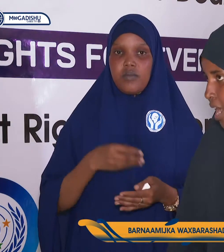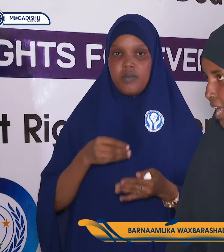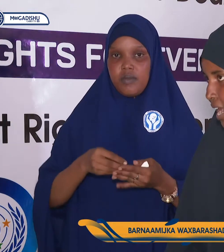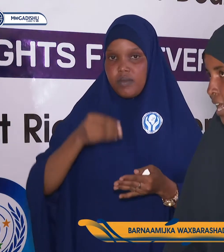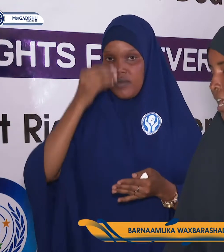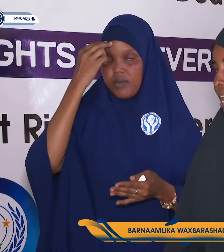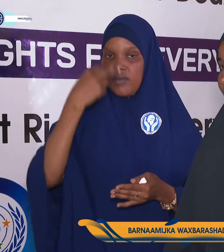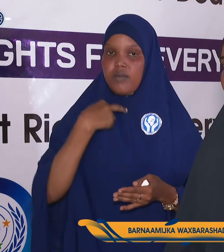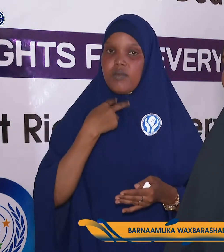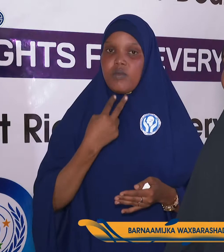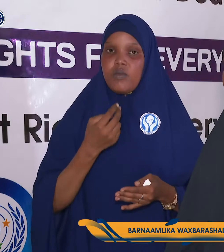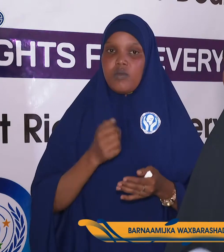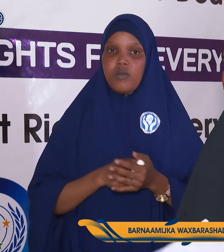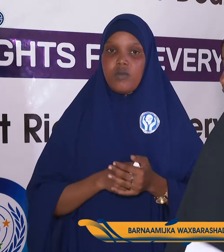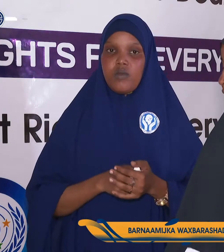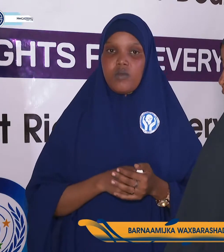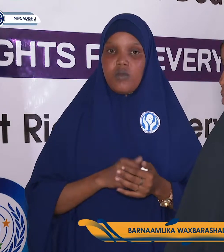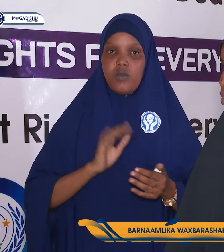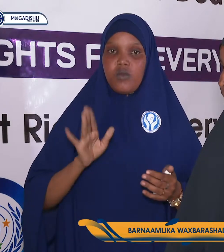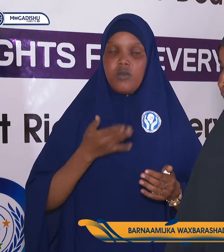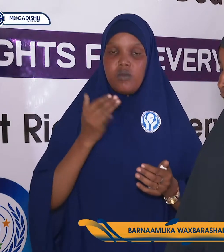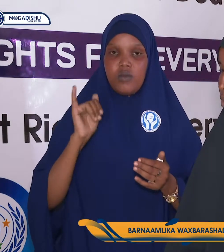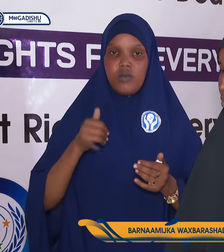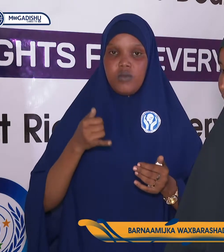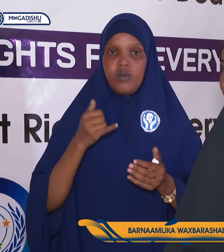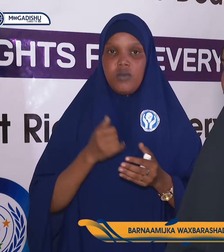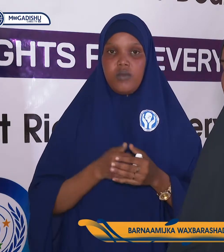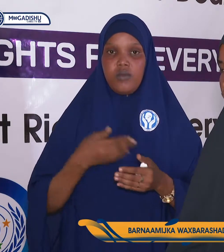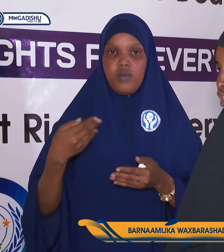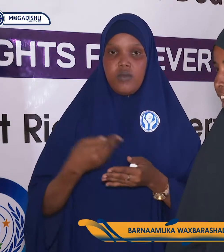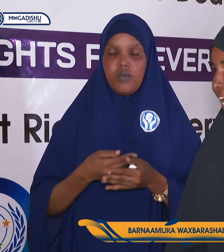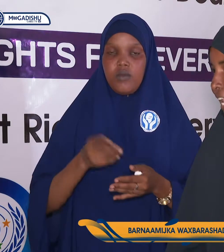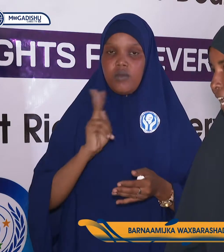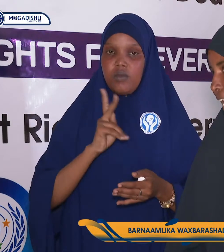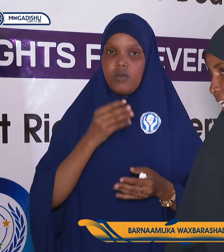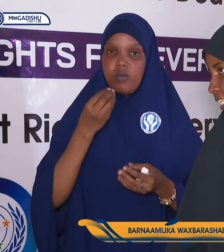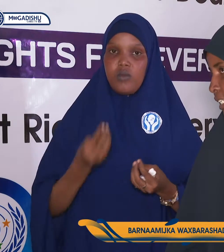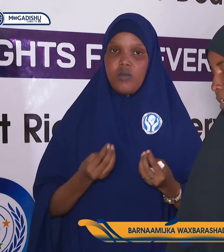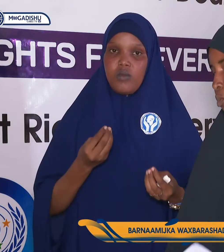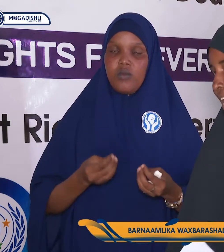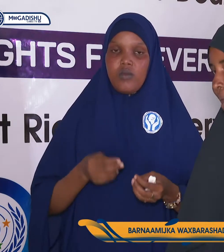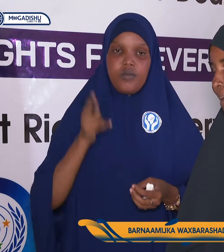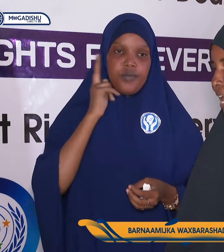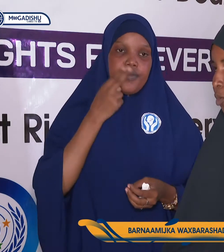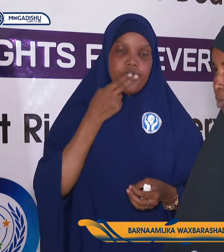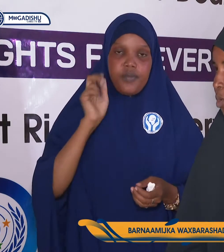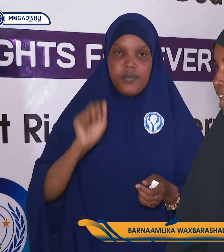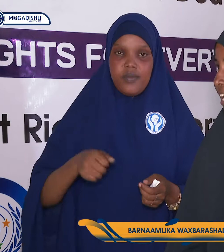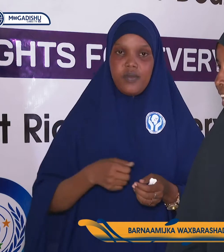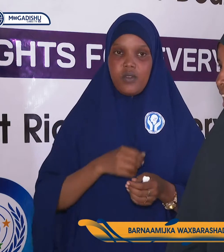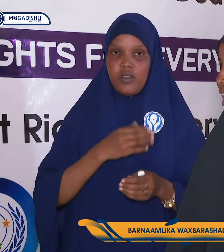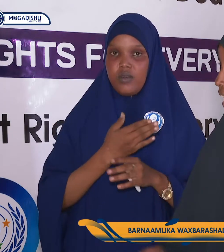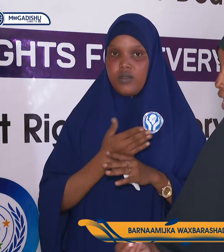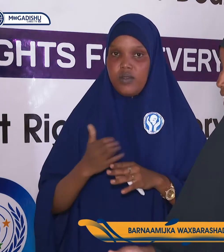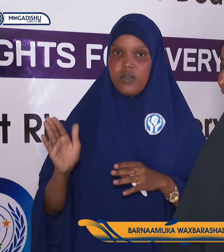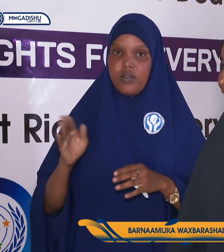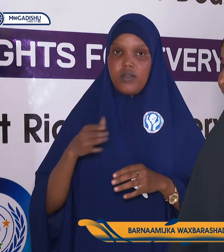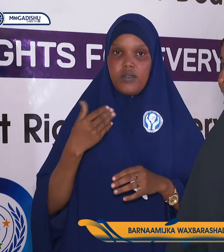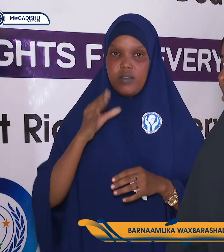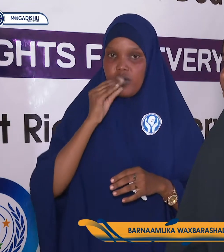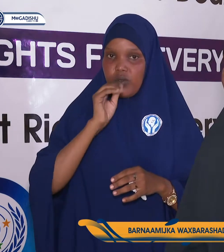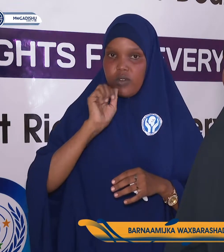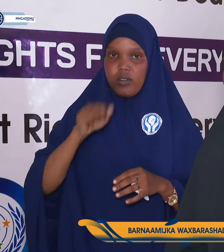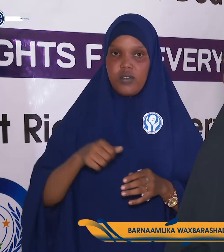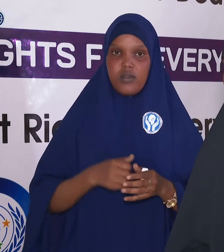baridda dhawaaqa waxaa jiro caruur aad u da'yar oo dhowaalayaal ah laakiin waxyaabaha qaar ku dhawaaqi kara hadli